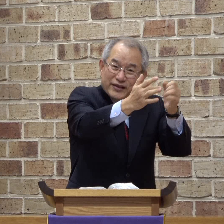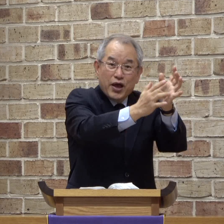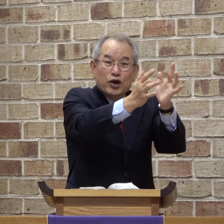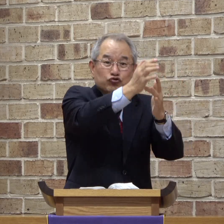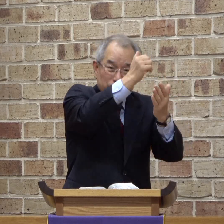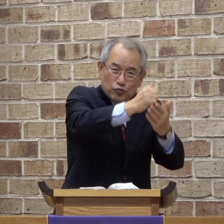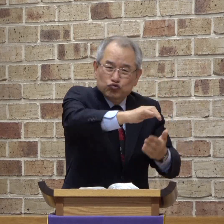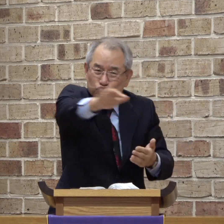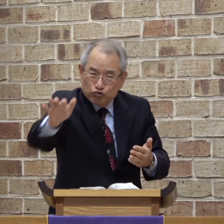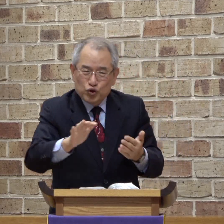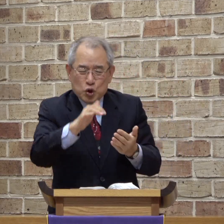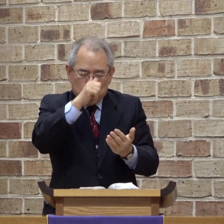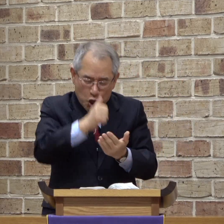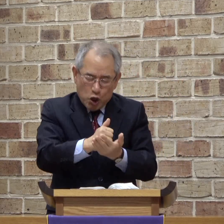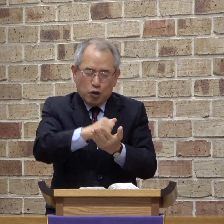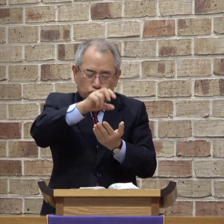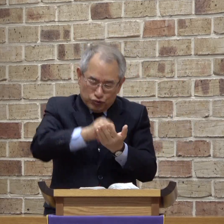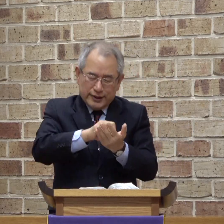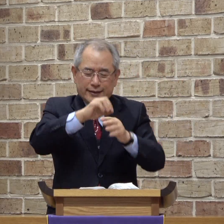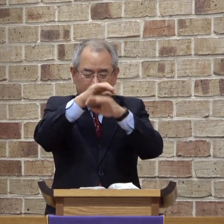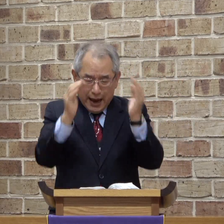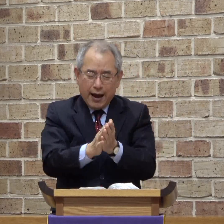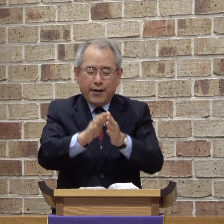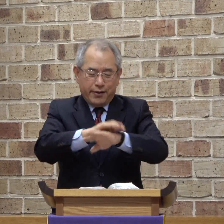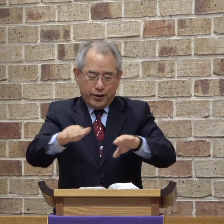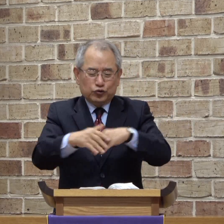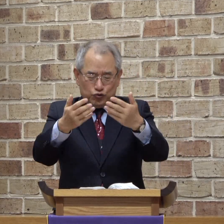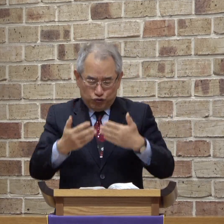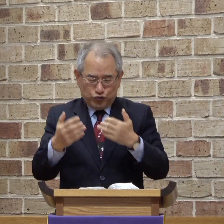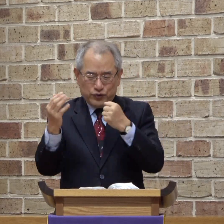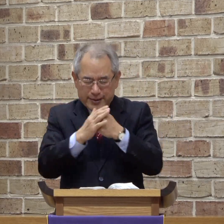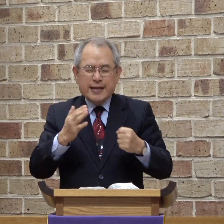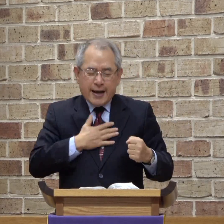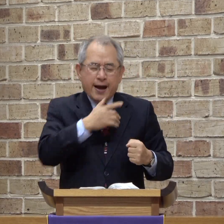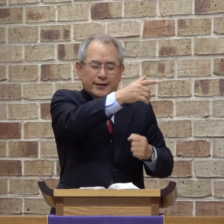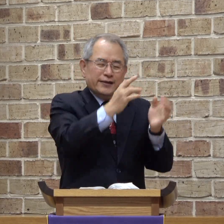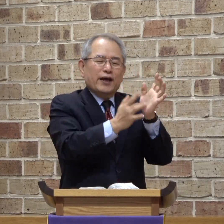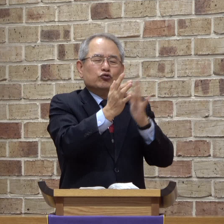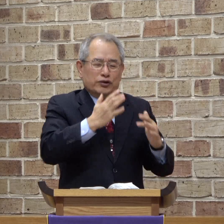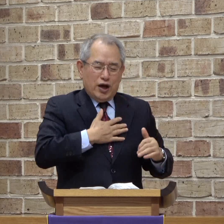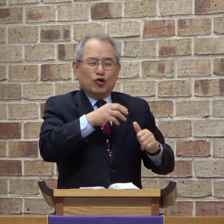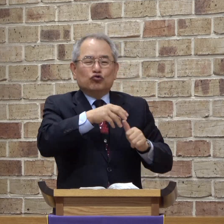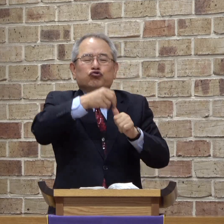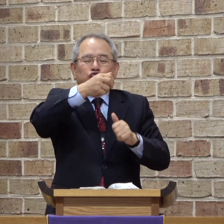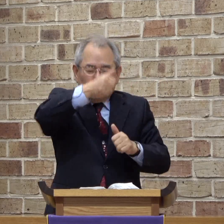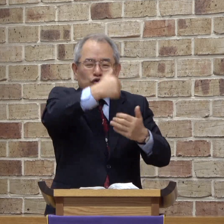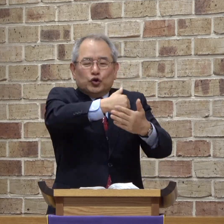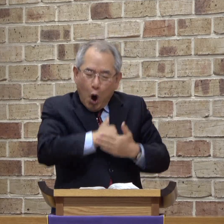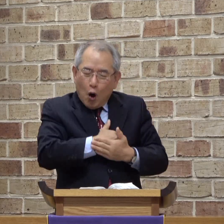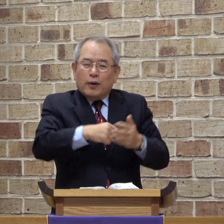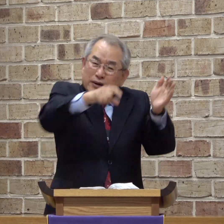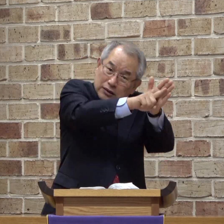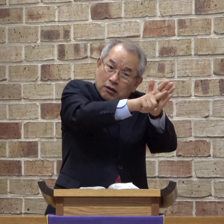죽어야, 예수님이 죽어져야 우리가 살아날 수 있기 때문에 아버지의 사랑, 그 아버지의 사랑이 하나님을 표현하는 것입니다.